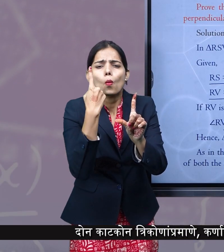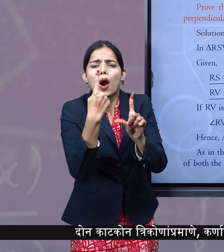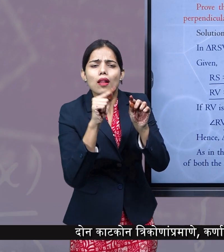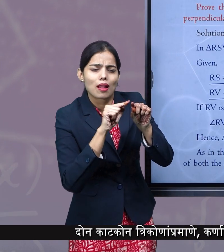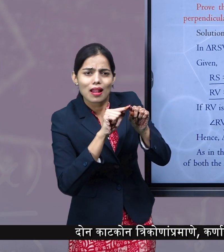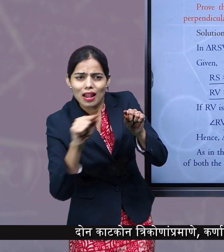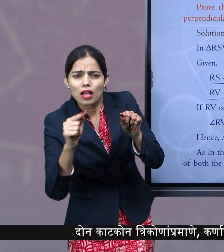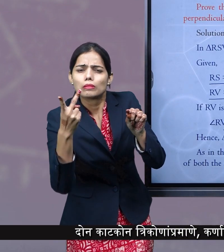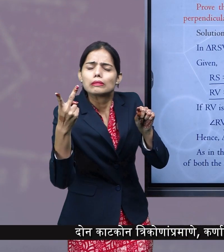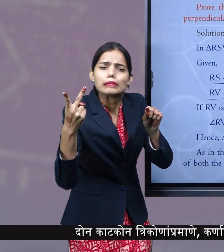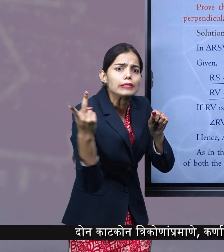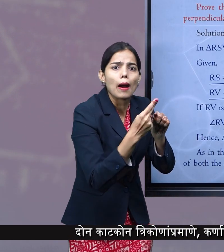आहे.